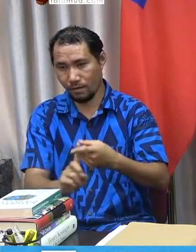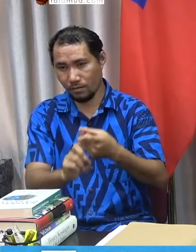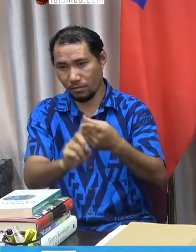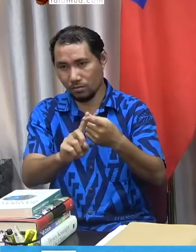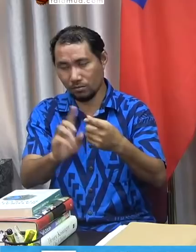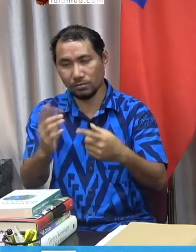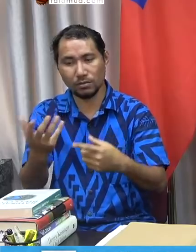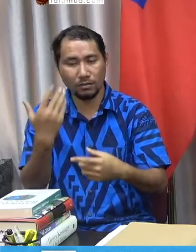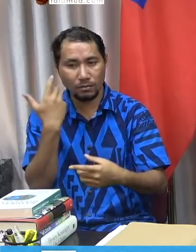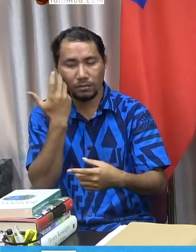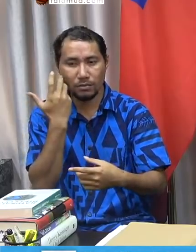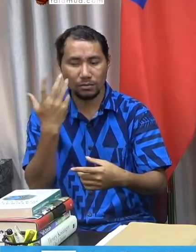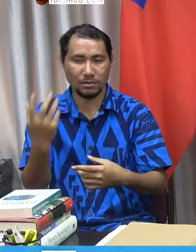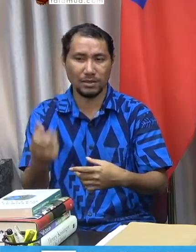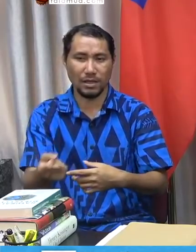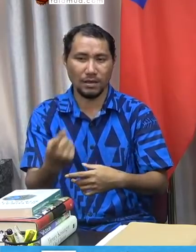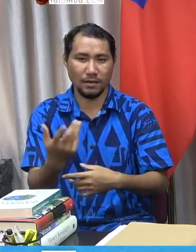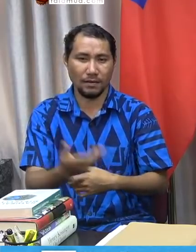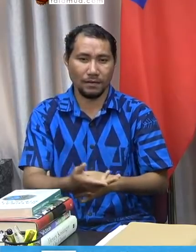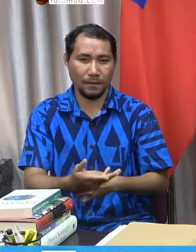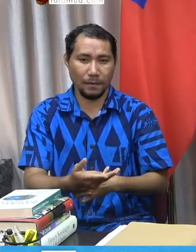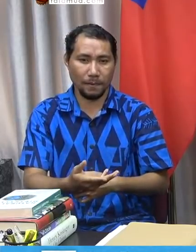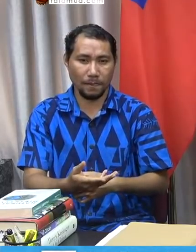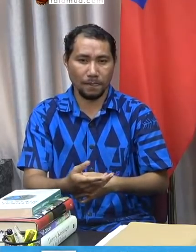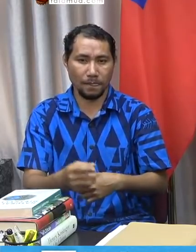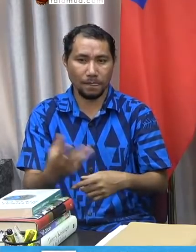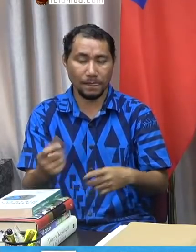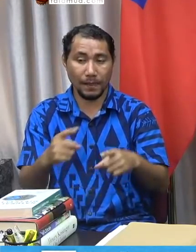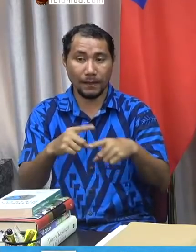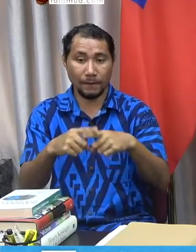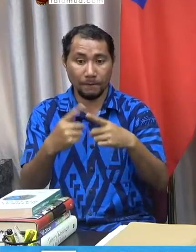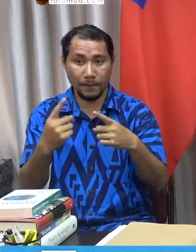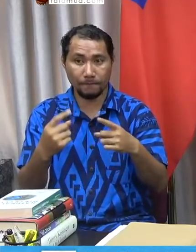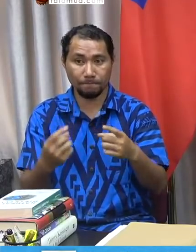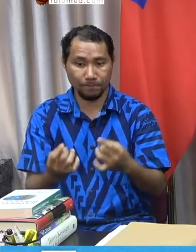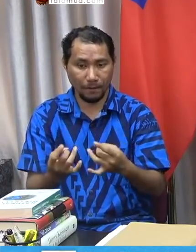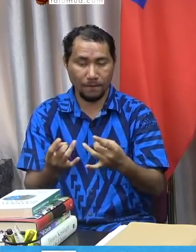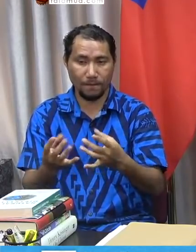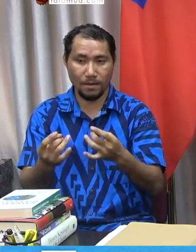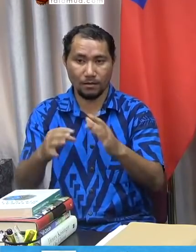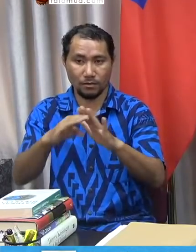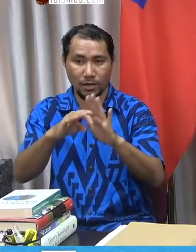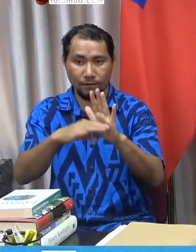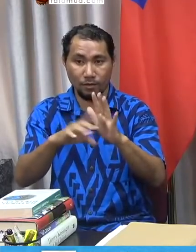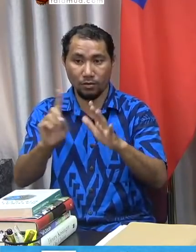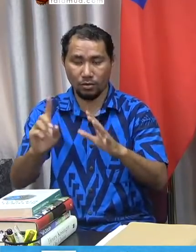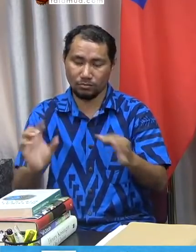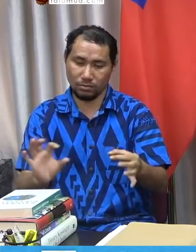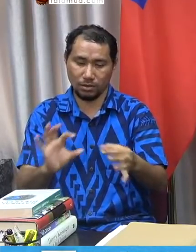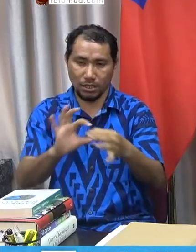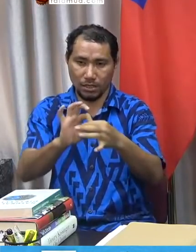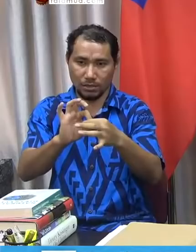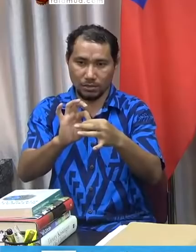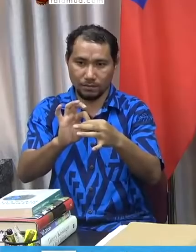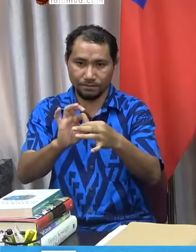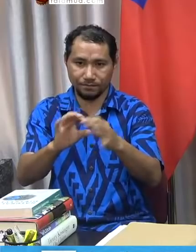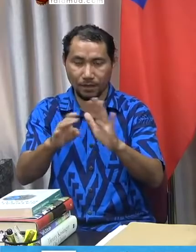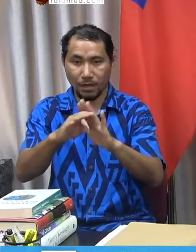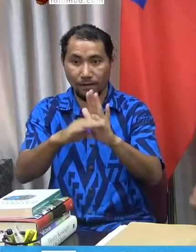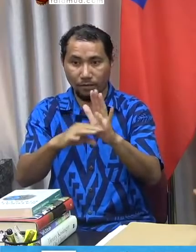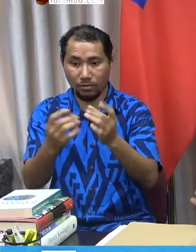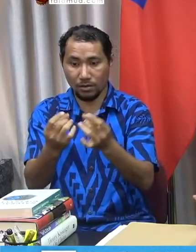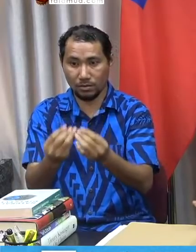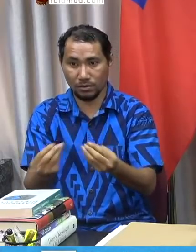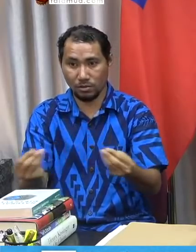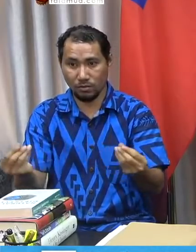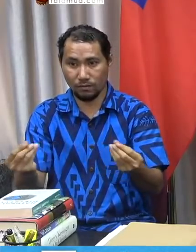masani e tapenaina fa'a le tulafono e feso'o ta'i ai le tulafono o le aso loia